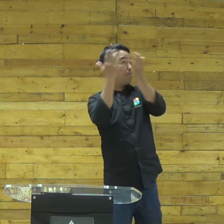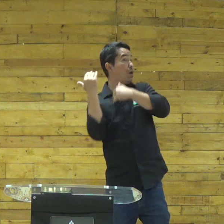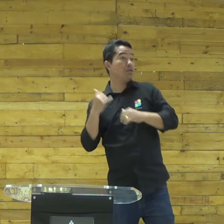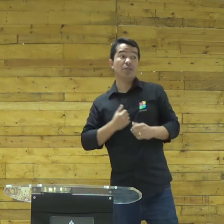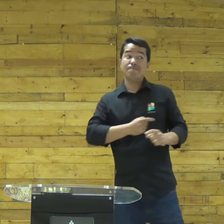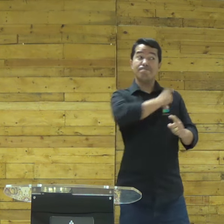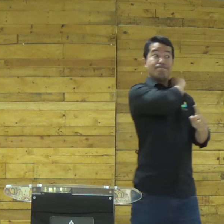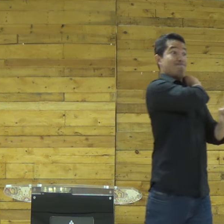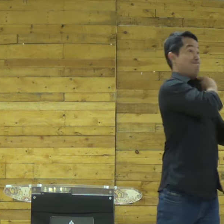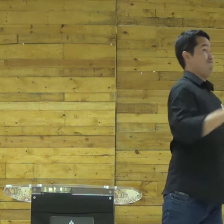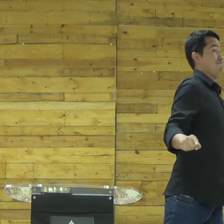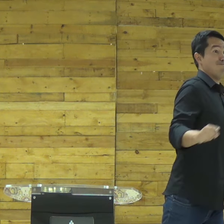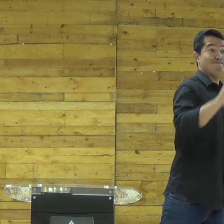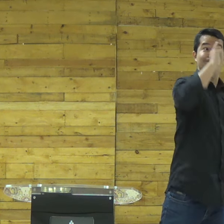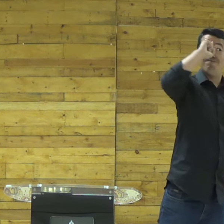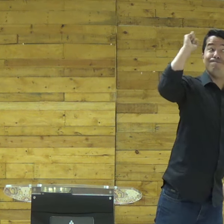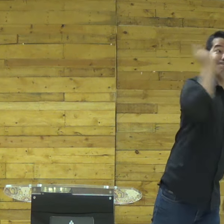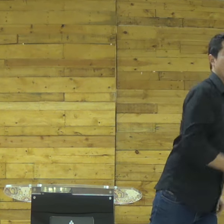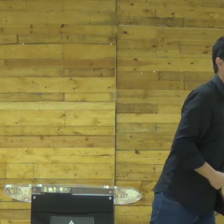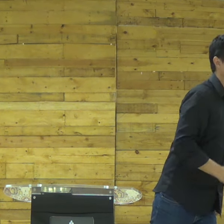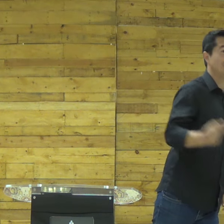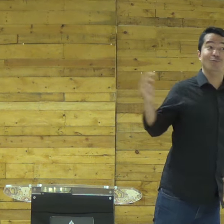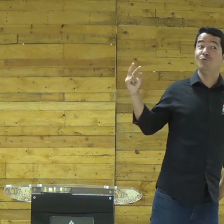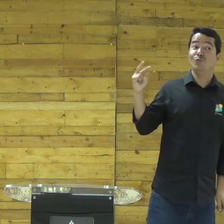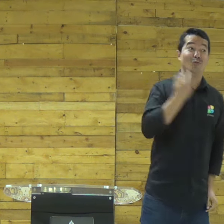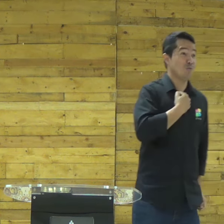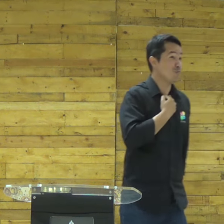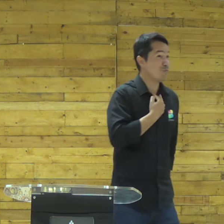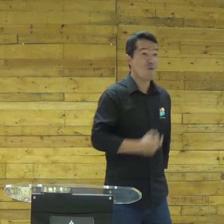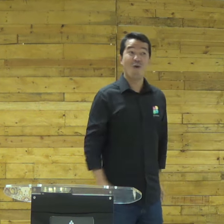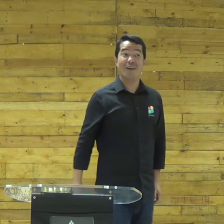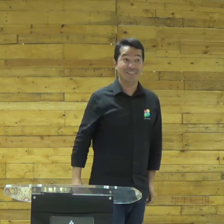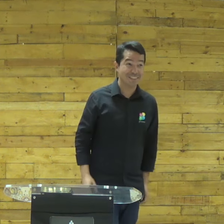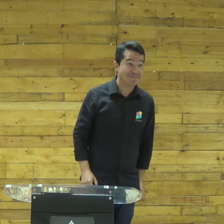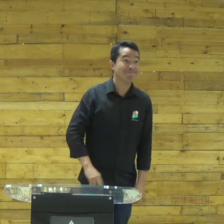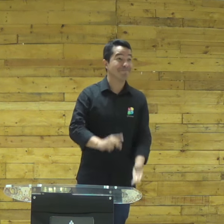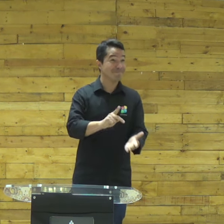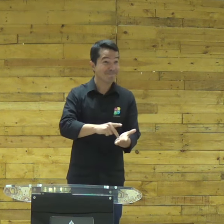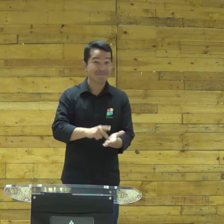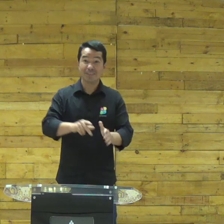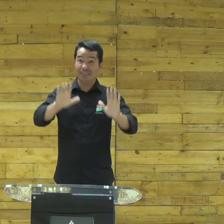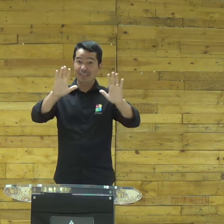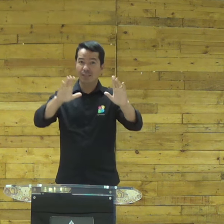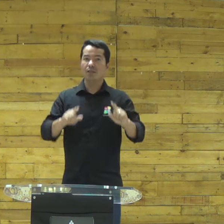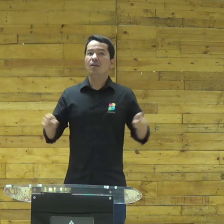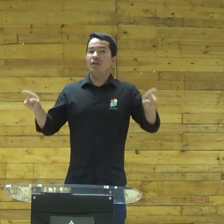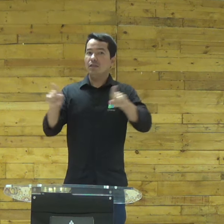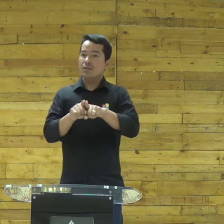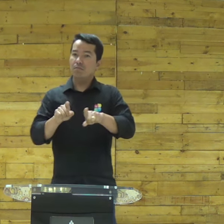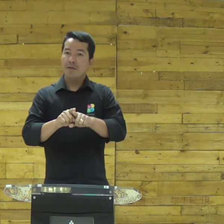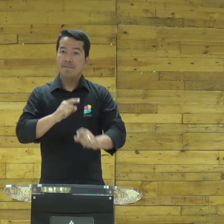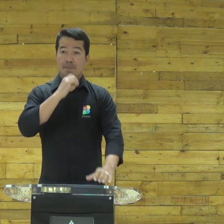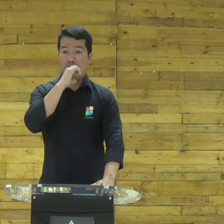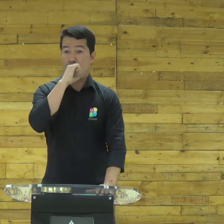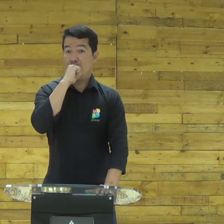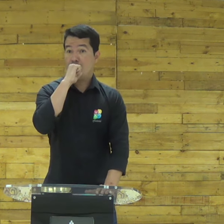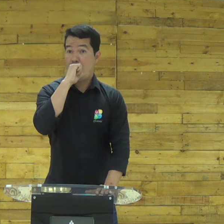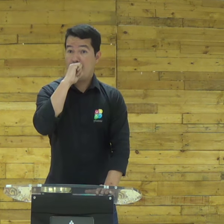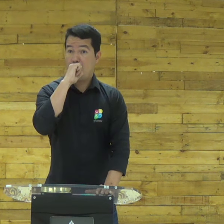estilo diferente mas no passado isso era proibido era um mandamento não podia também